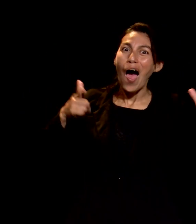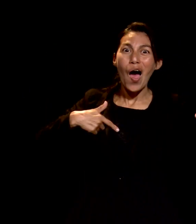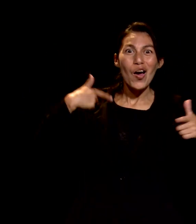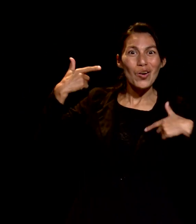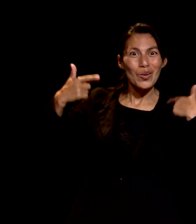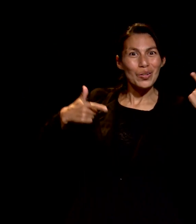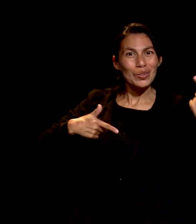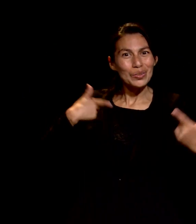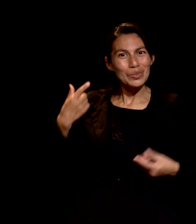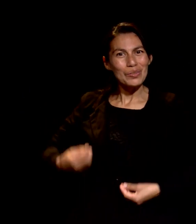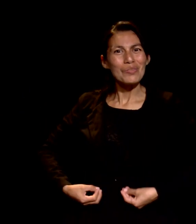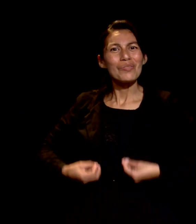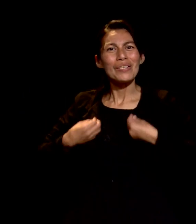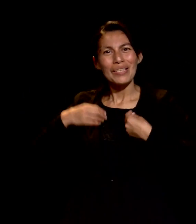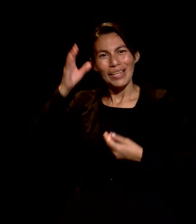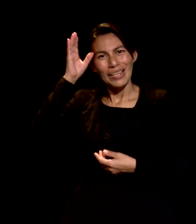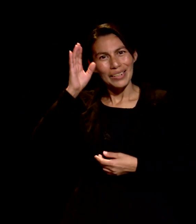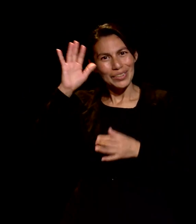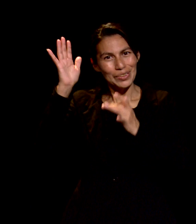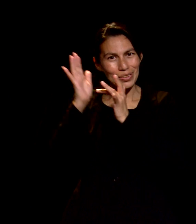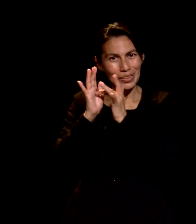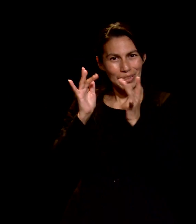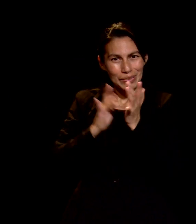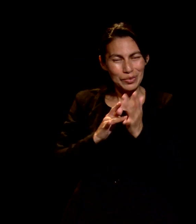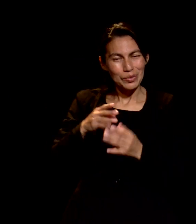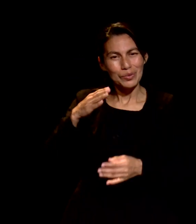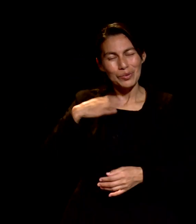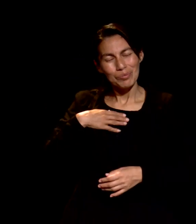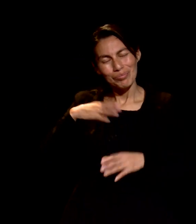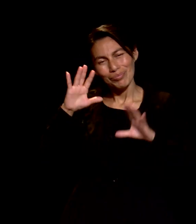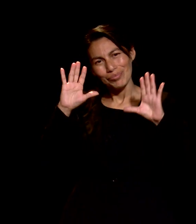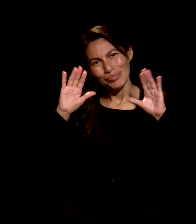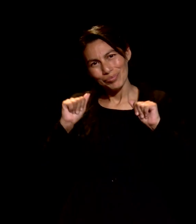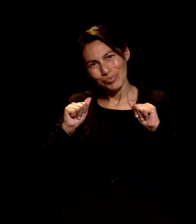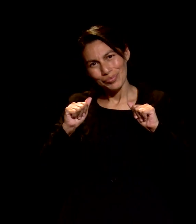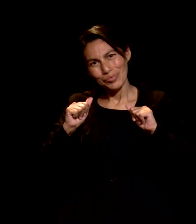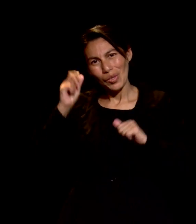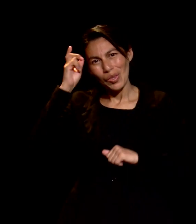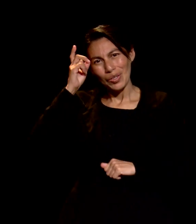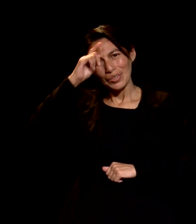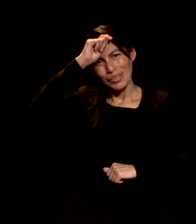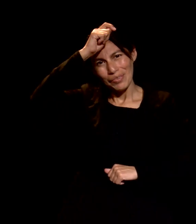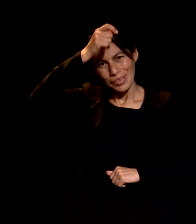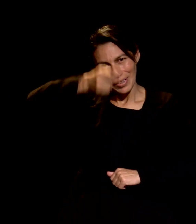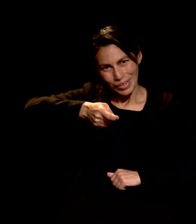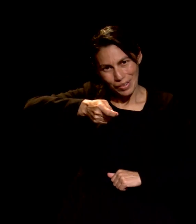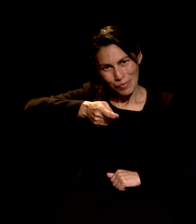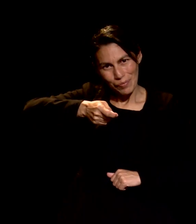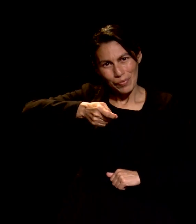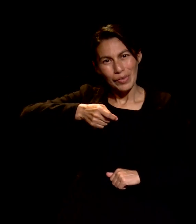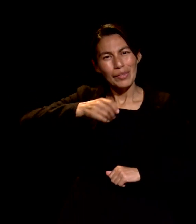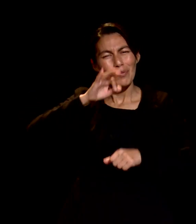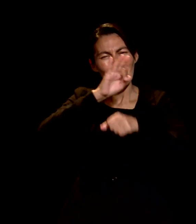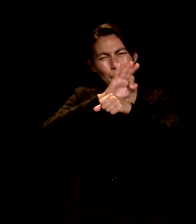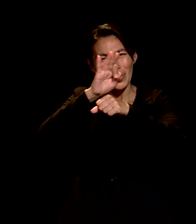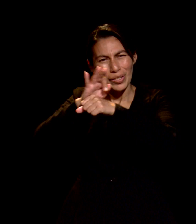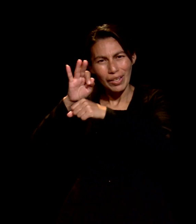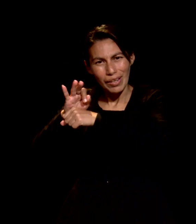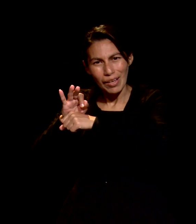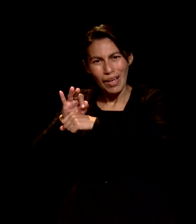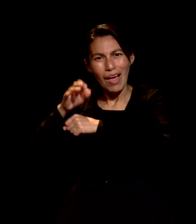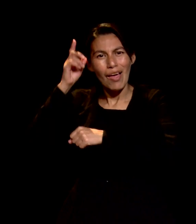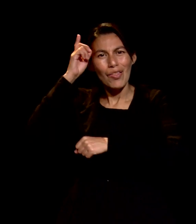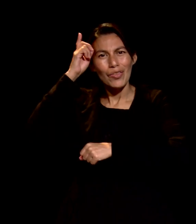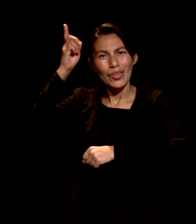vida En Cristo Jesús Yo me despido De ti Con la bendición Que Dios te da Dios te bendiga Y te